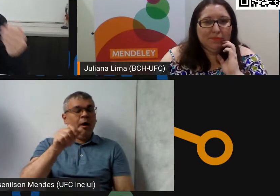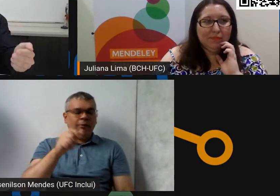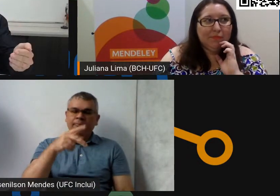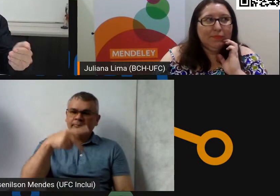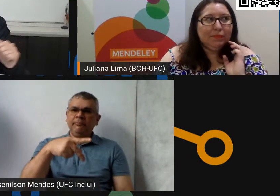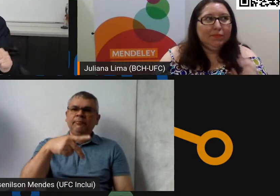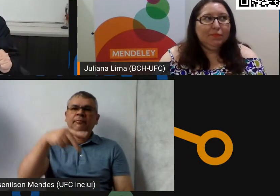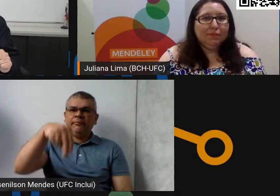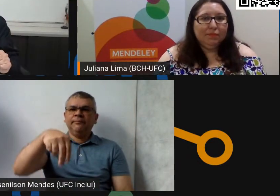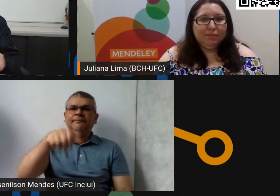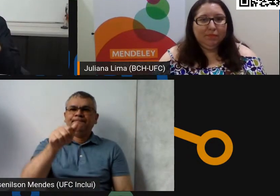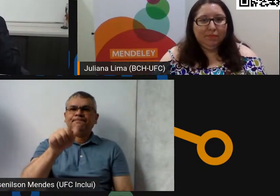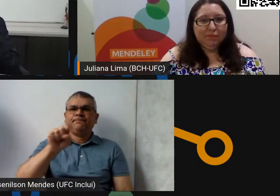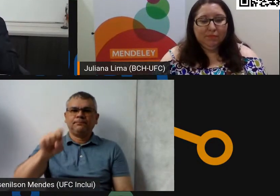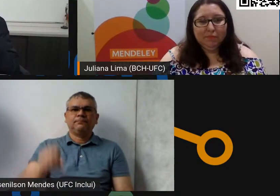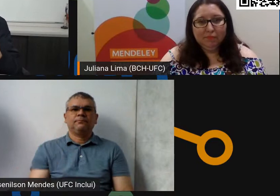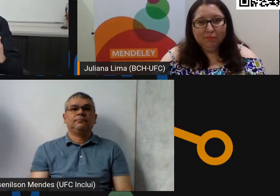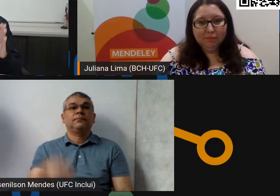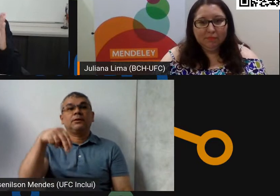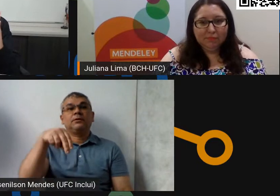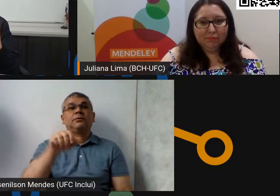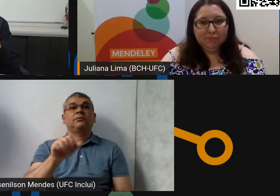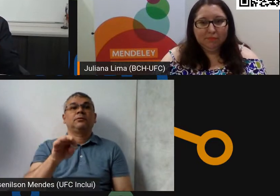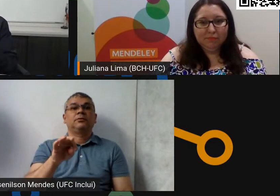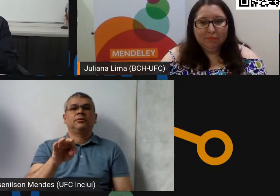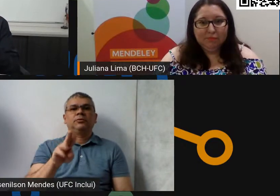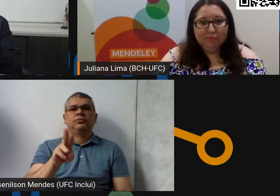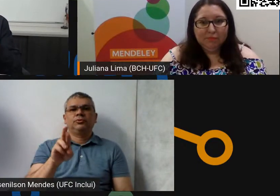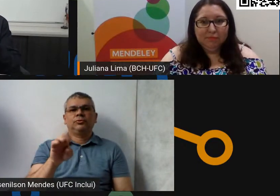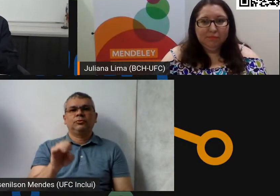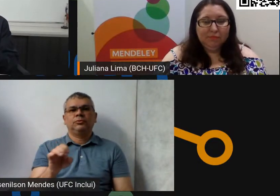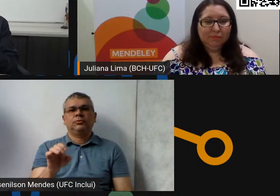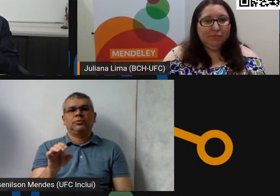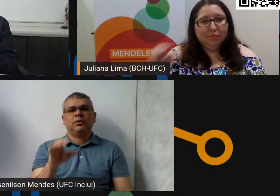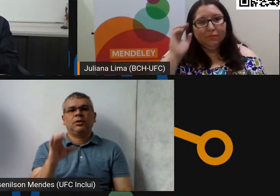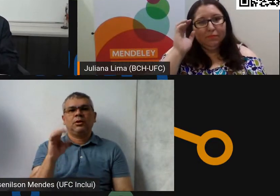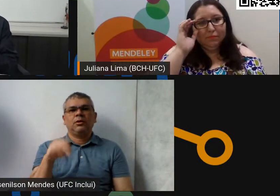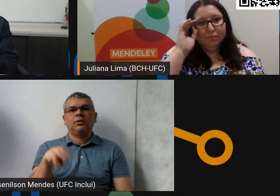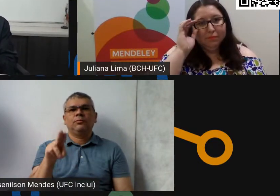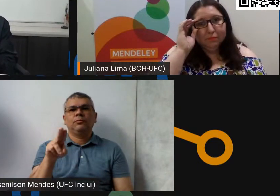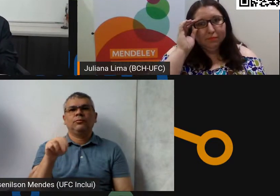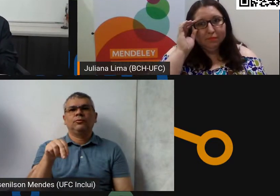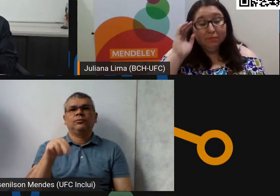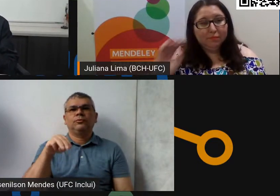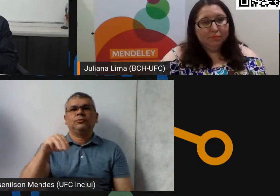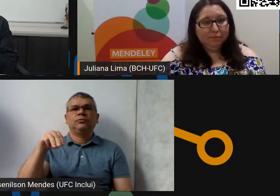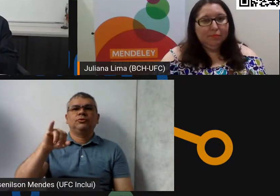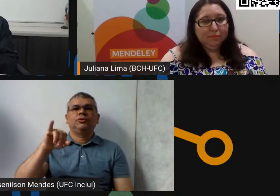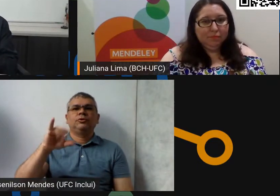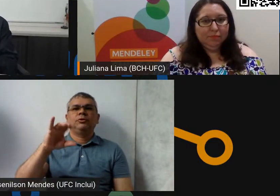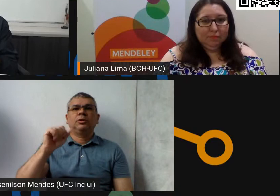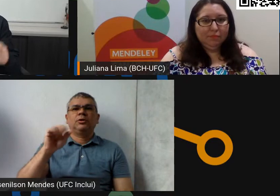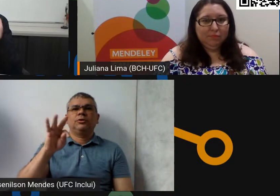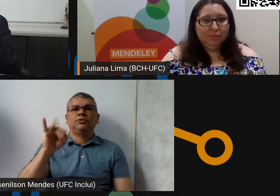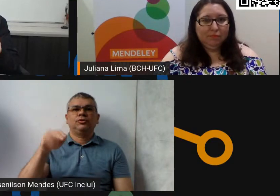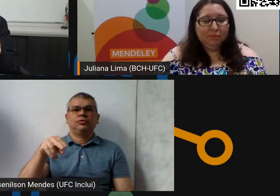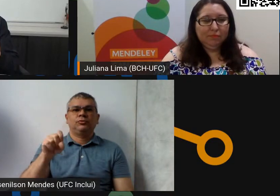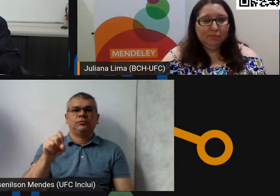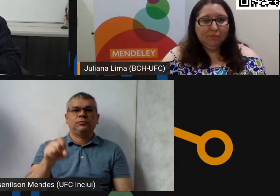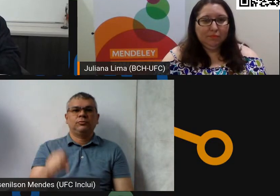Nature Communications, são short communications, trabalhos sintéticos, curtos, mas todos eles muito bons e bem